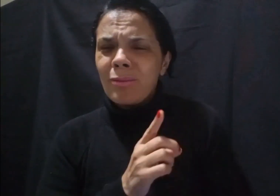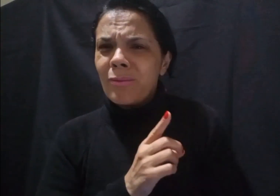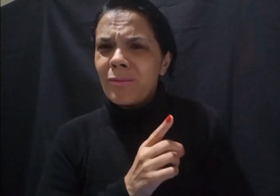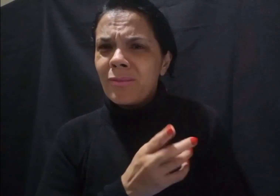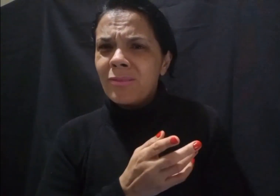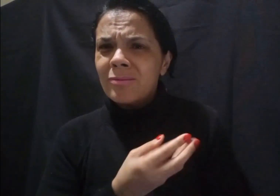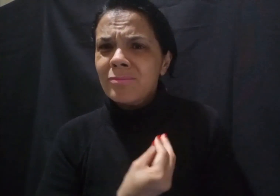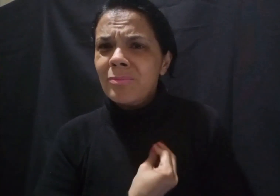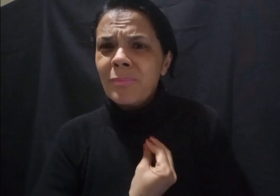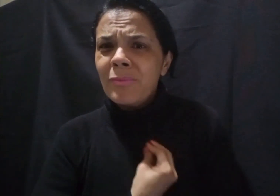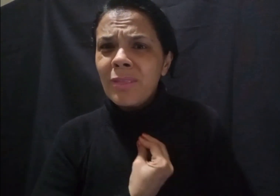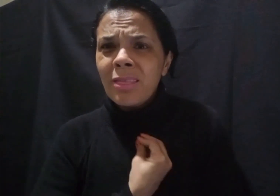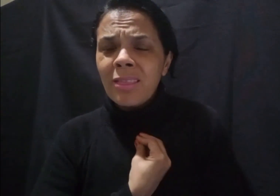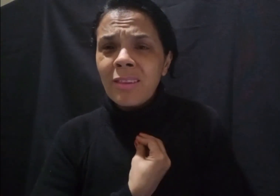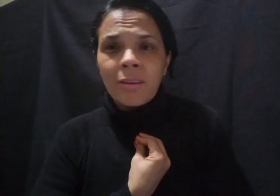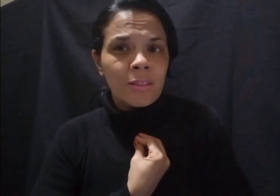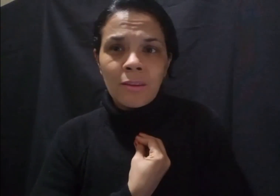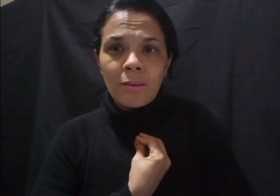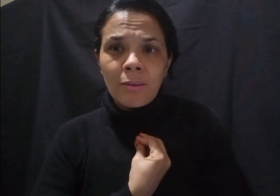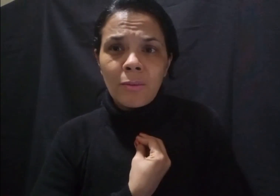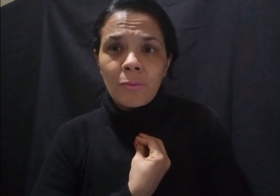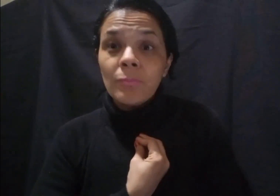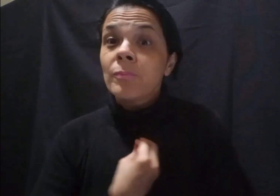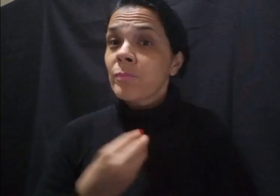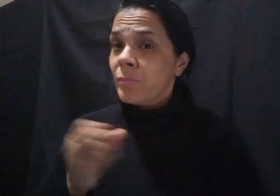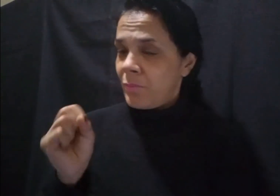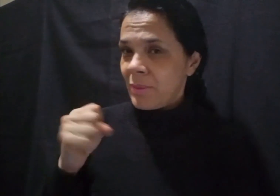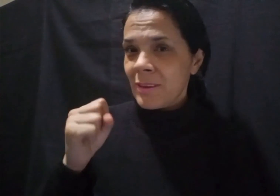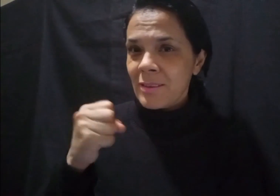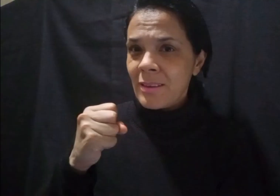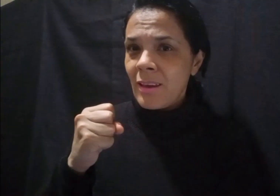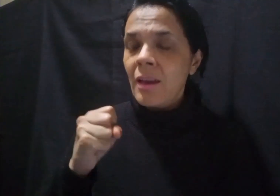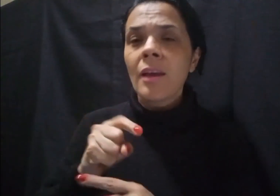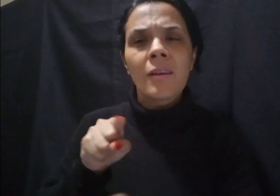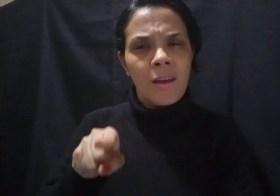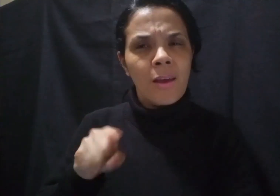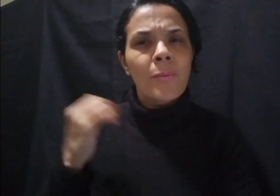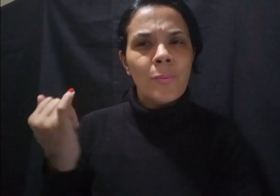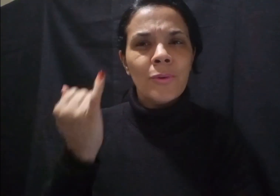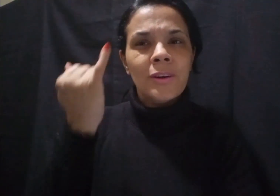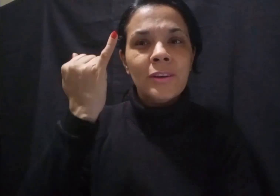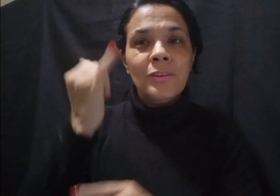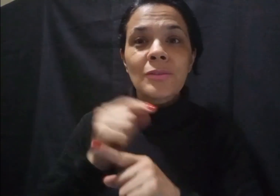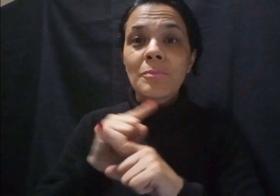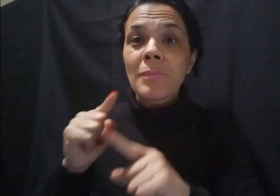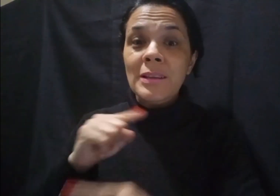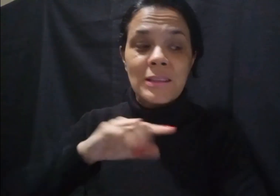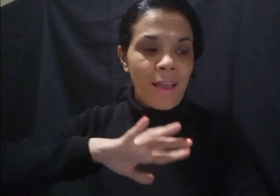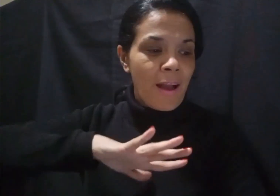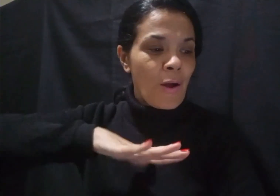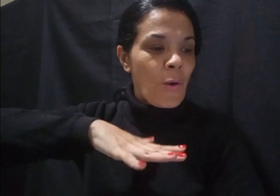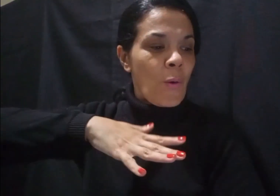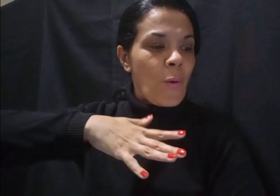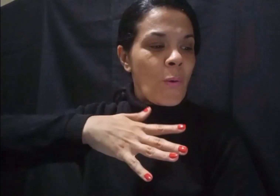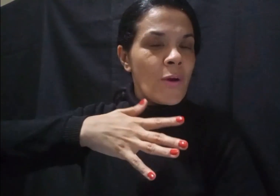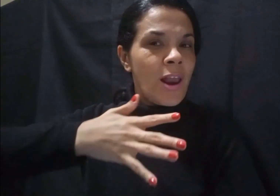Sim, tudo isso é para considerar, mas o que o Senhor te pede é a coragem de cumprir o teu próprio